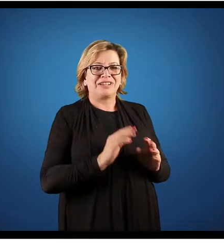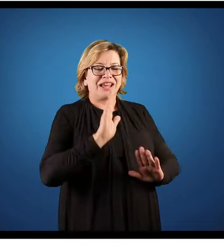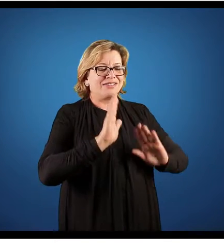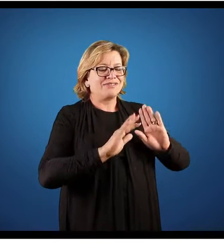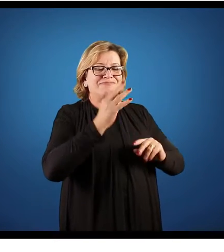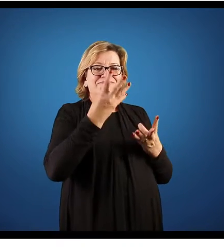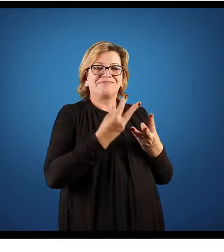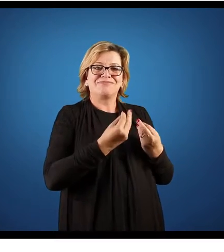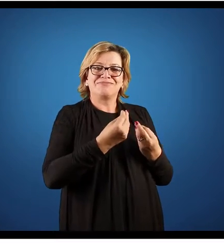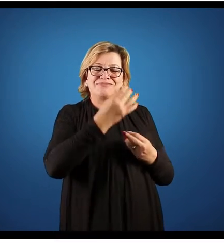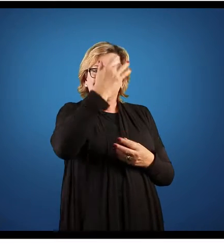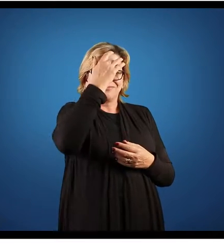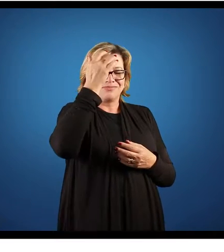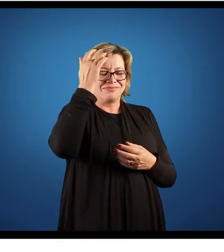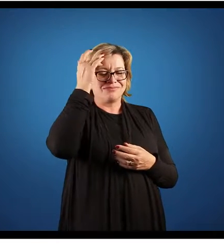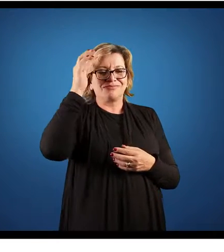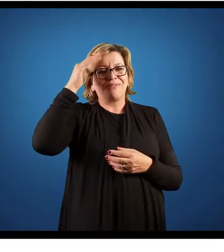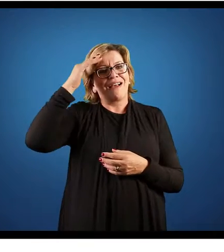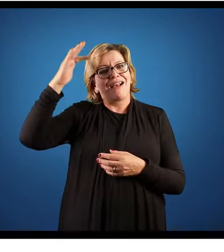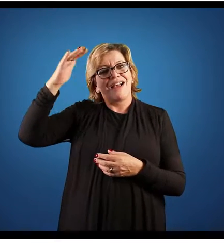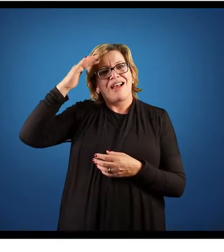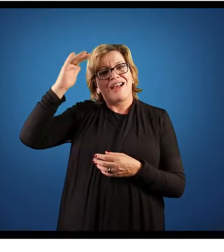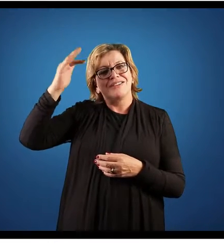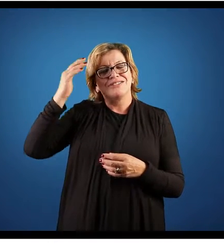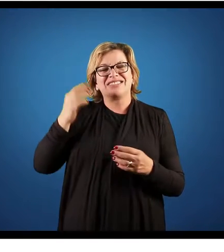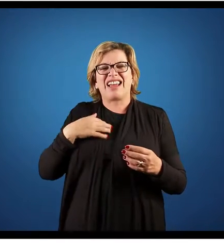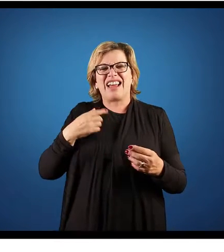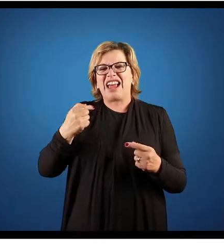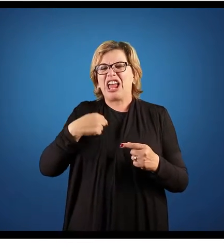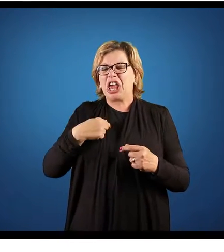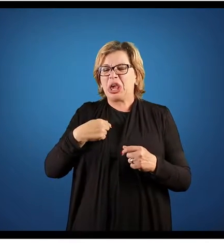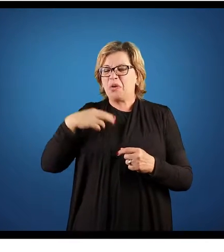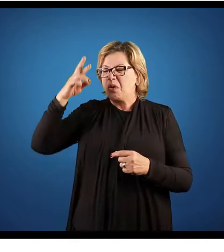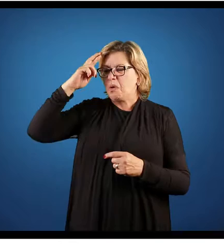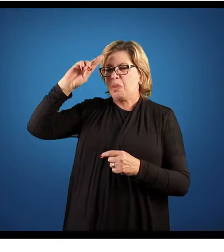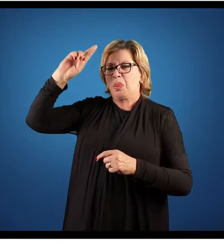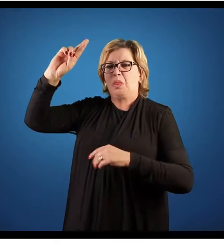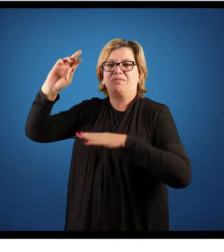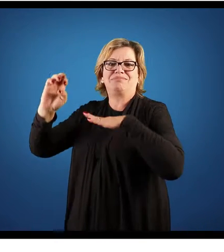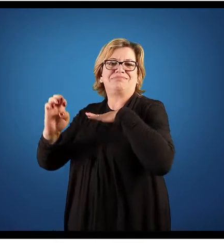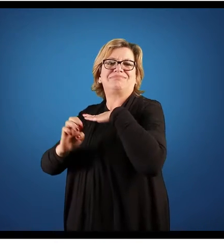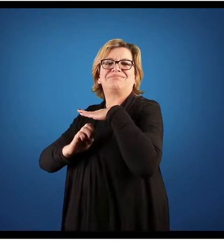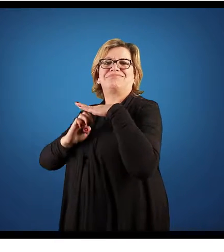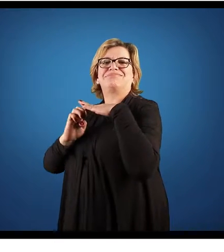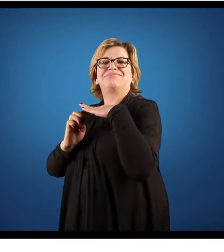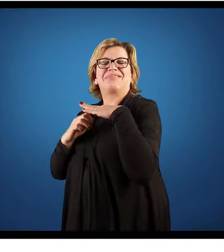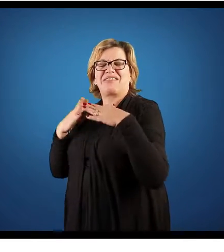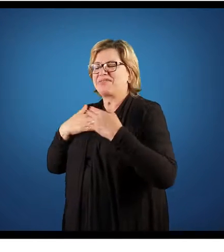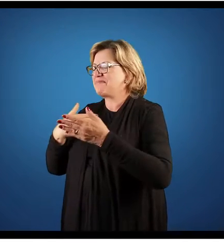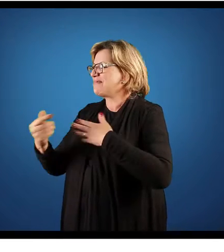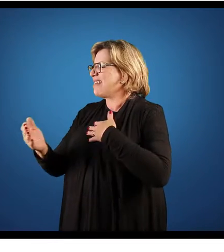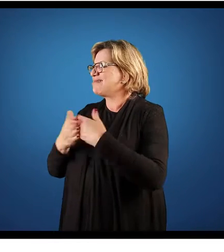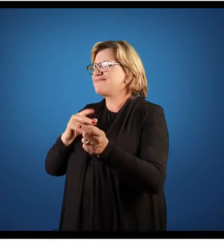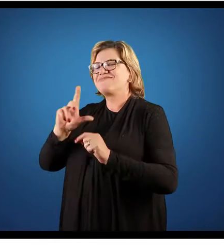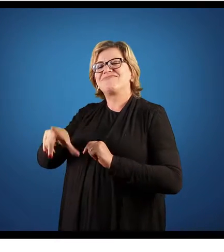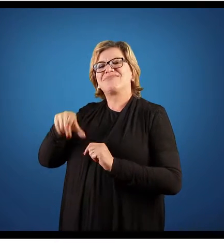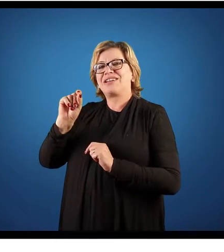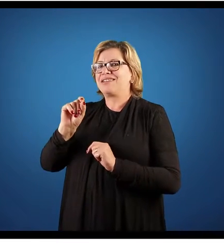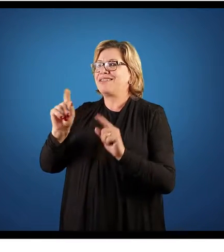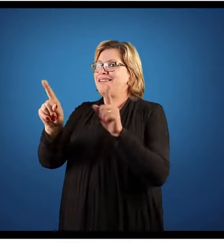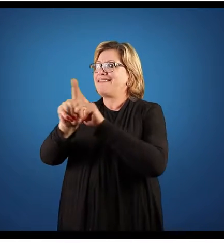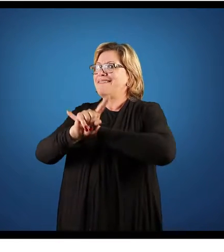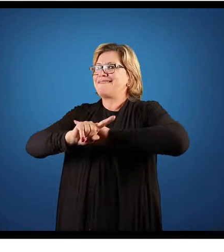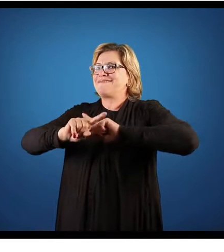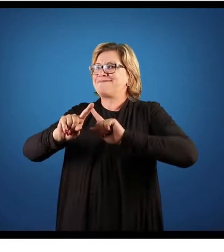muitas pessoas imaginam nem vem de uma forma mas o dono da empresa eu posso tomar qualquer decisão na realidade